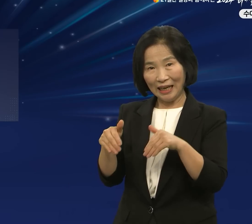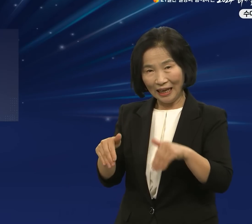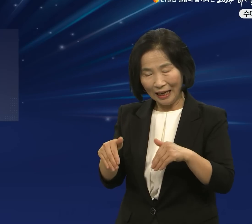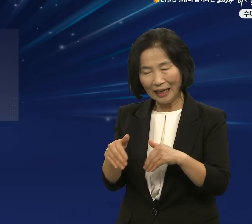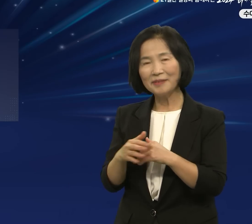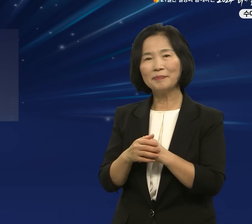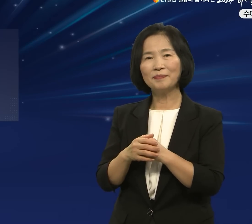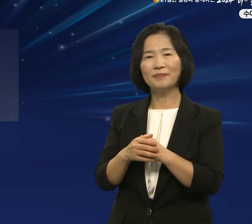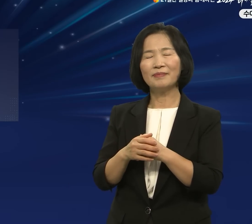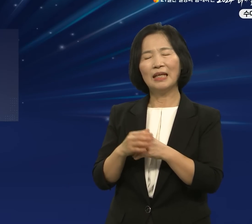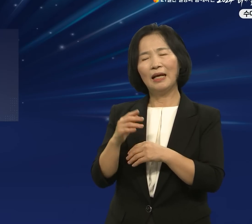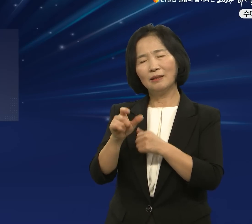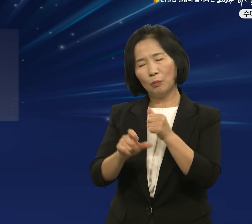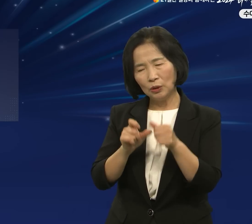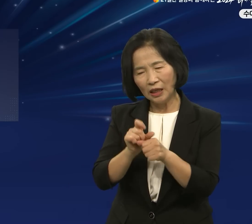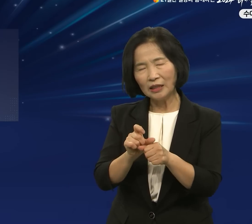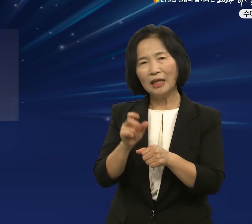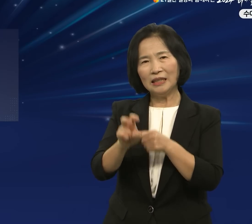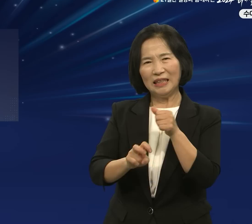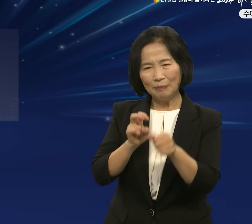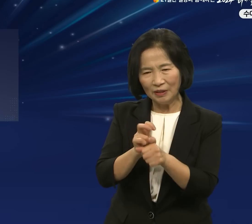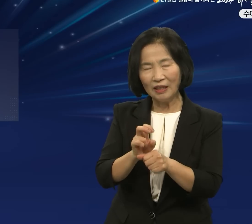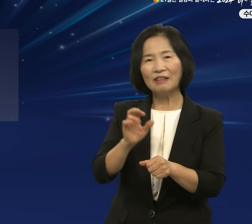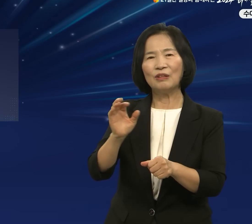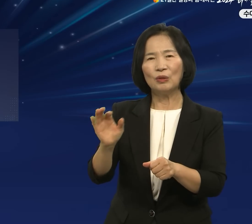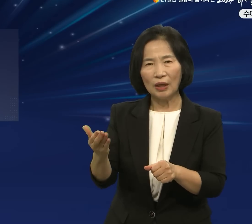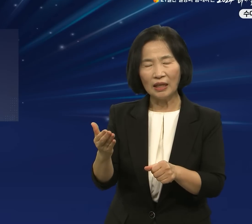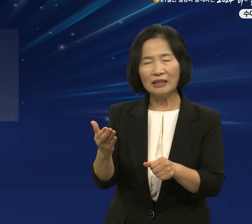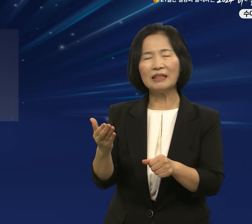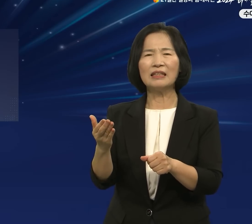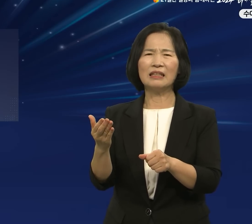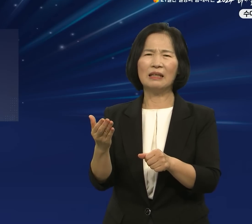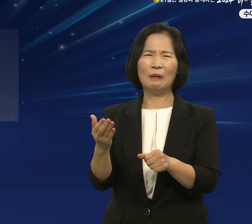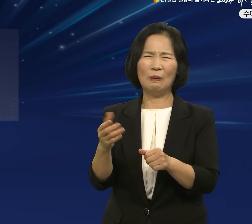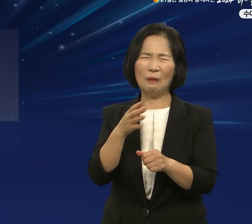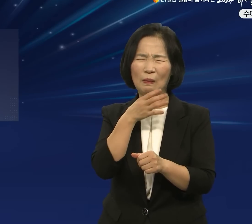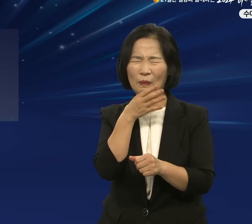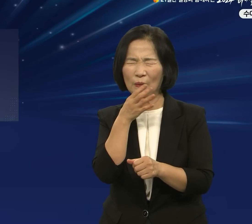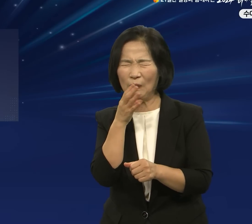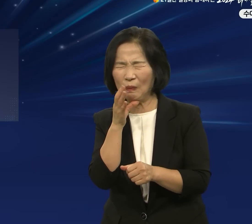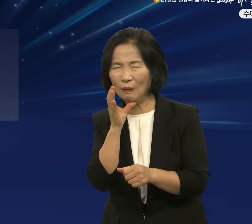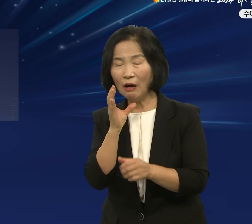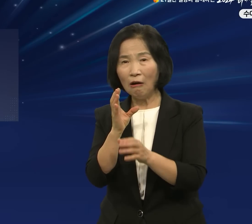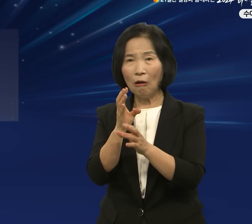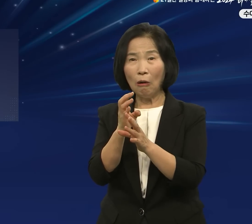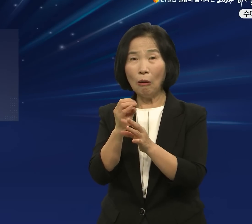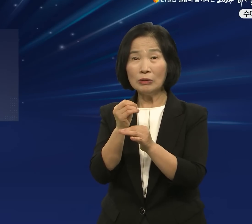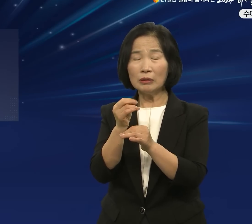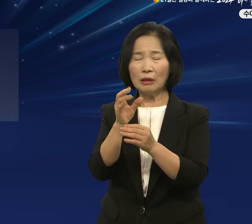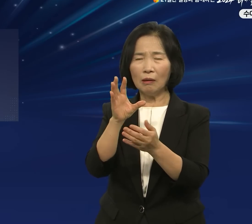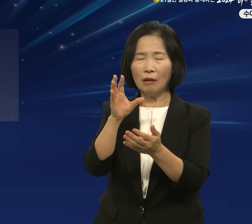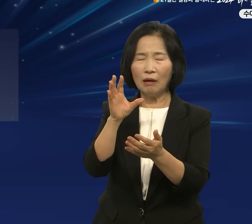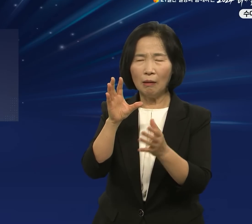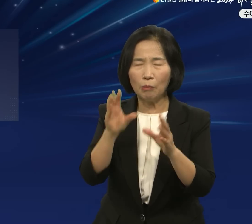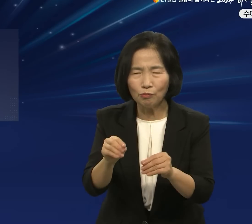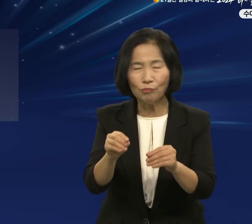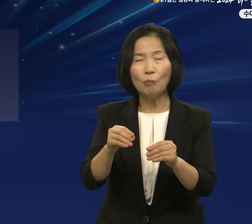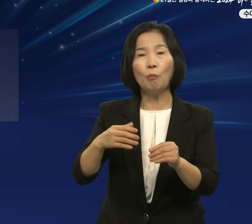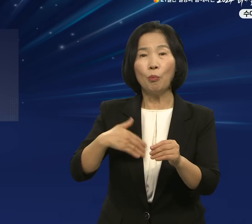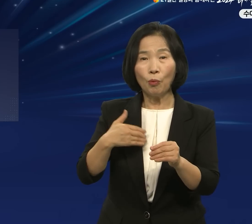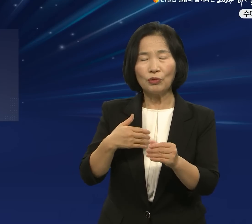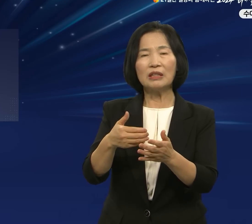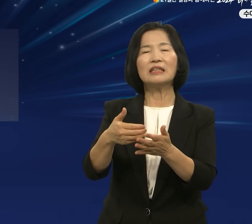15년, 20년 된 사고난 중고차를 언제 어떻게 퍼질지 모르는 중고차를